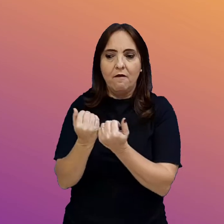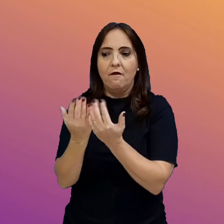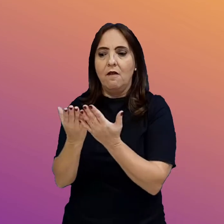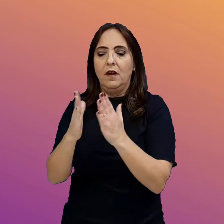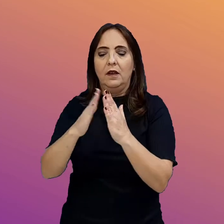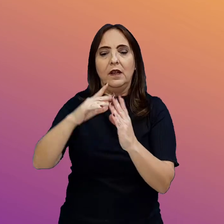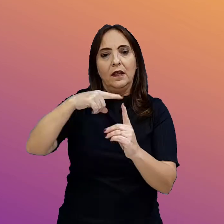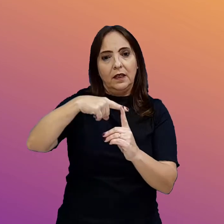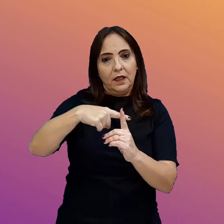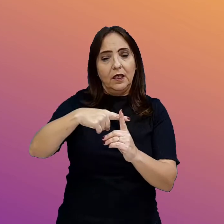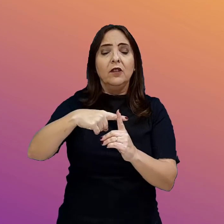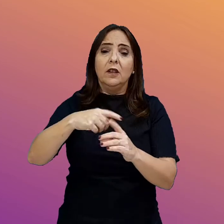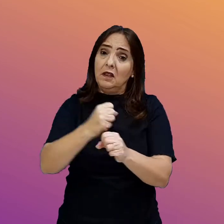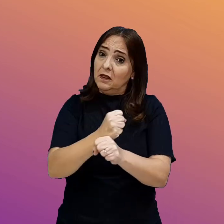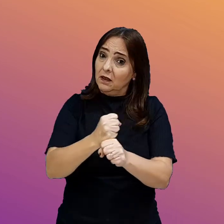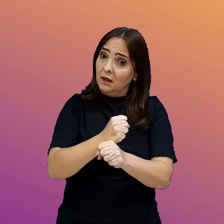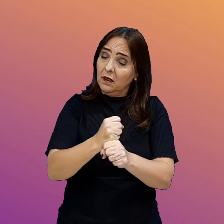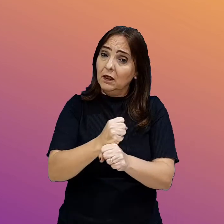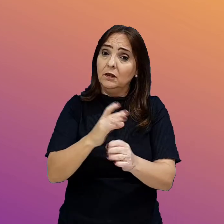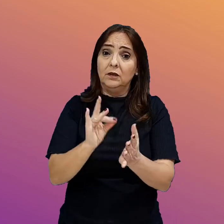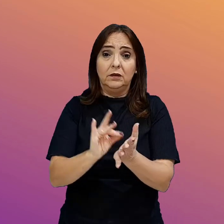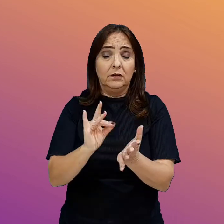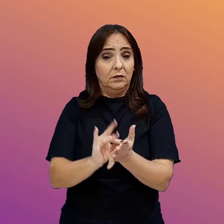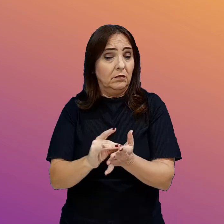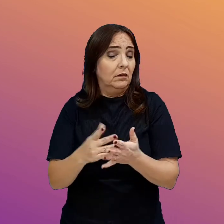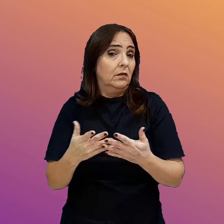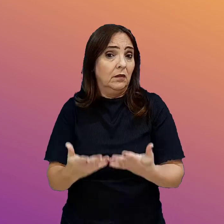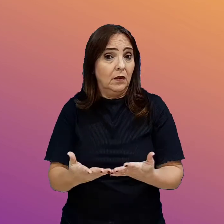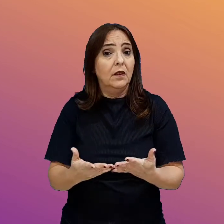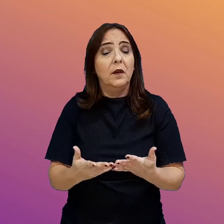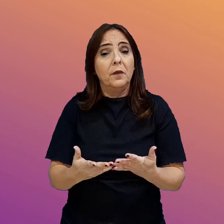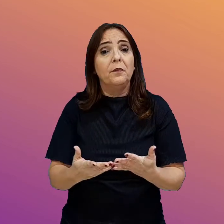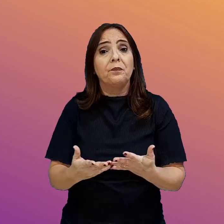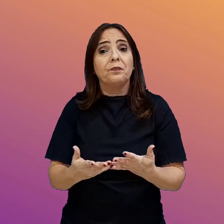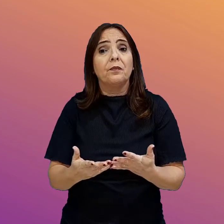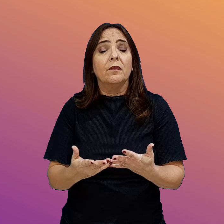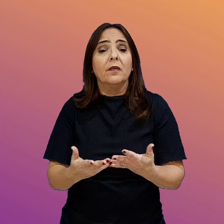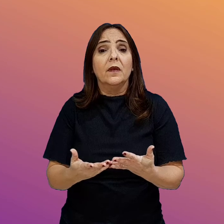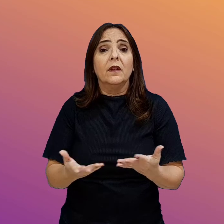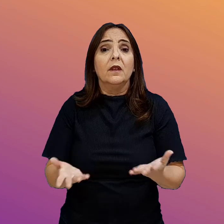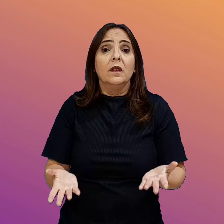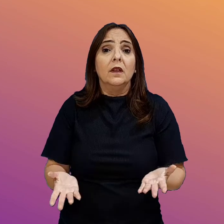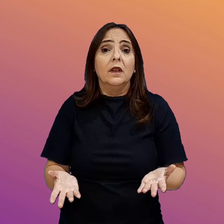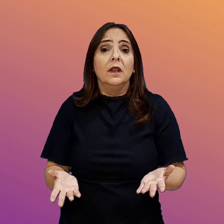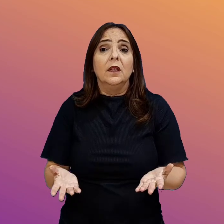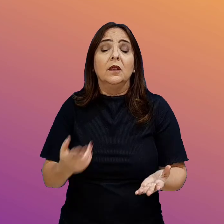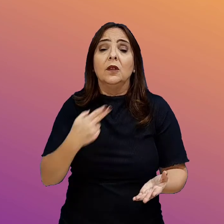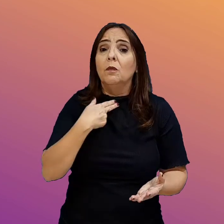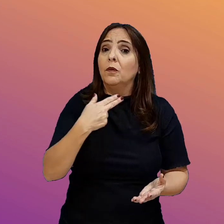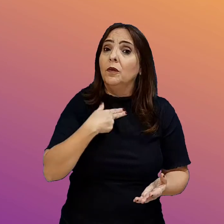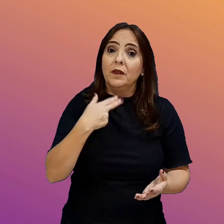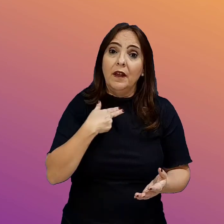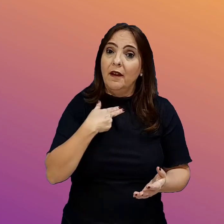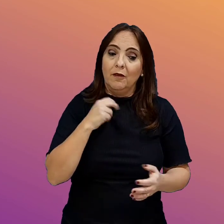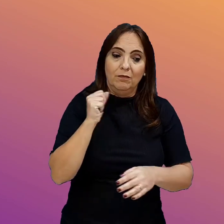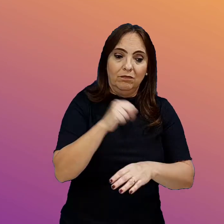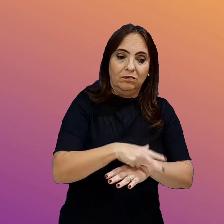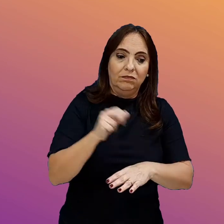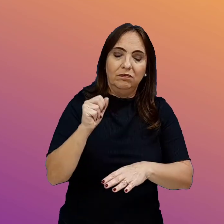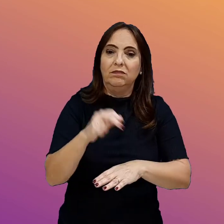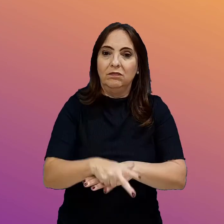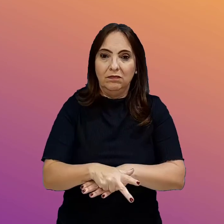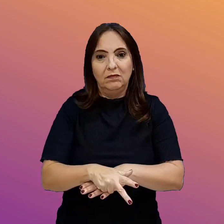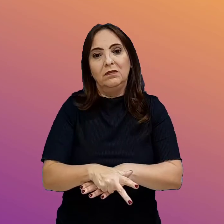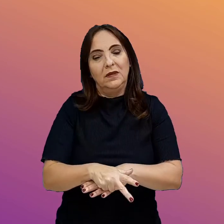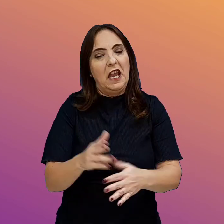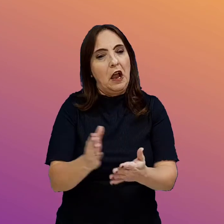igreja, e esse ano, por exemplo, chegou um momento em que eles abriram mão de estar em determinadas atividades para poder se dedicar